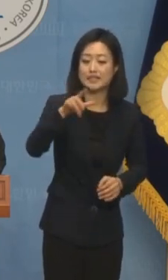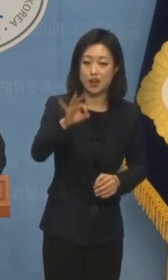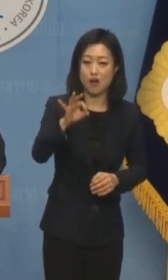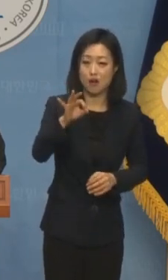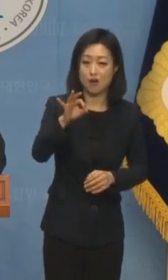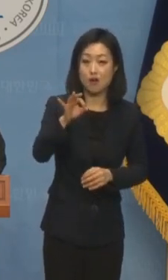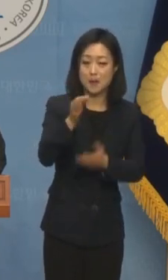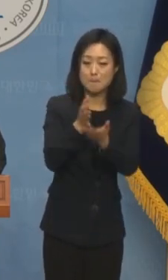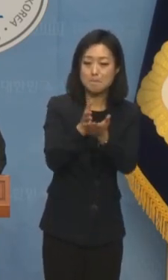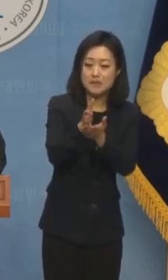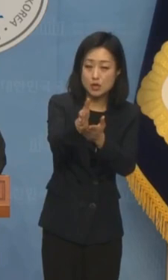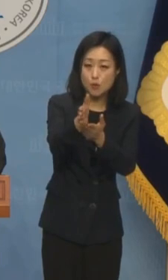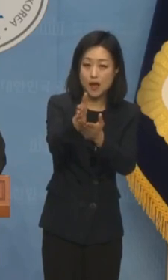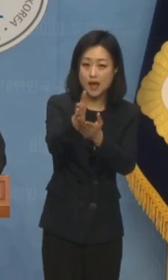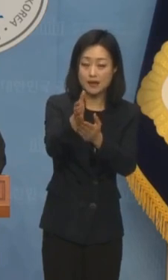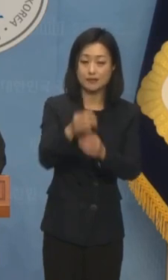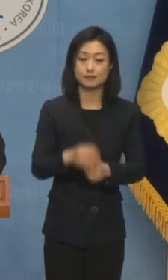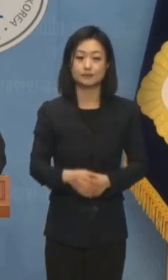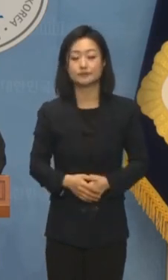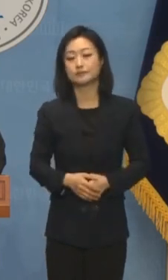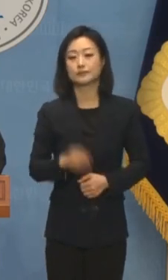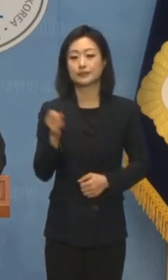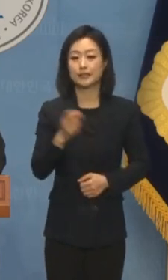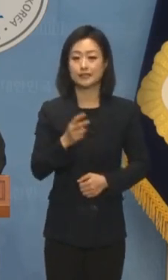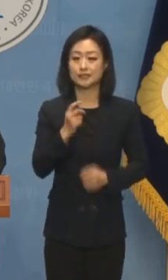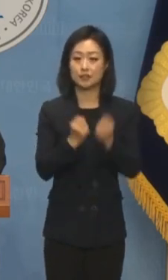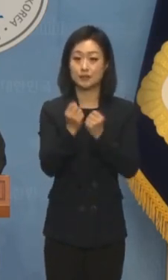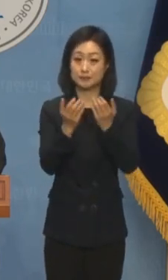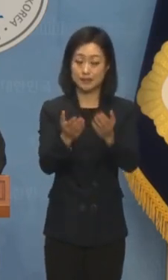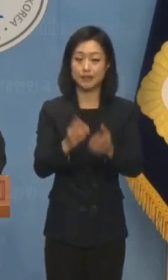민정비서관실 부하를 다시 하겠습니다.